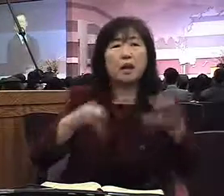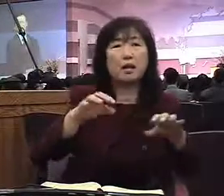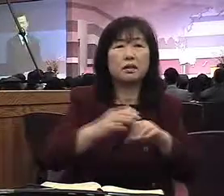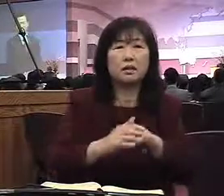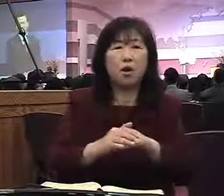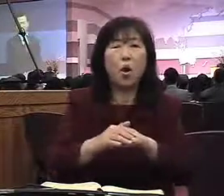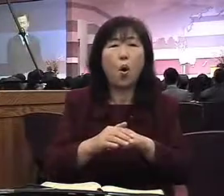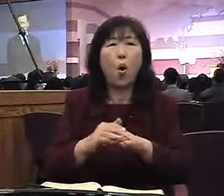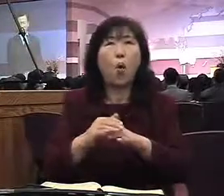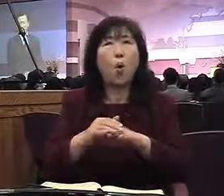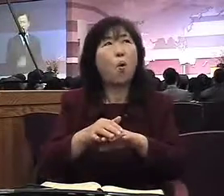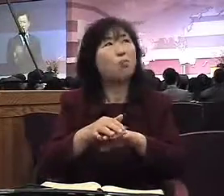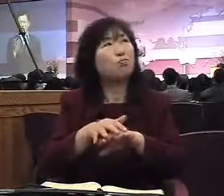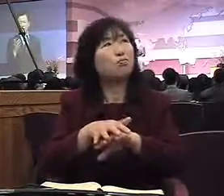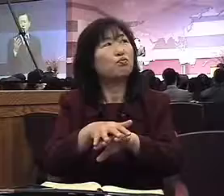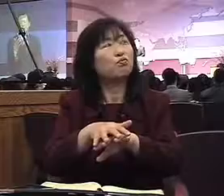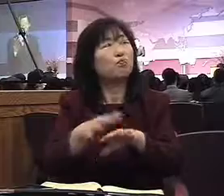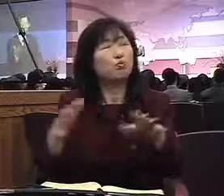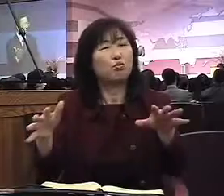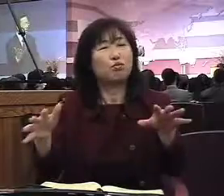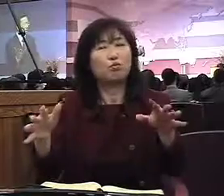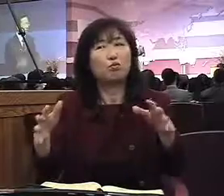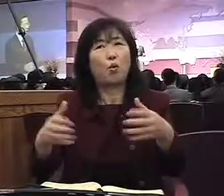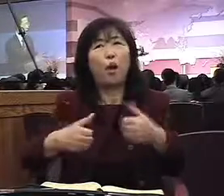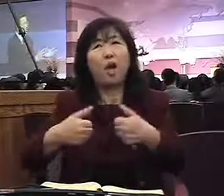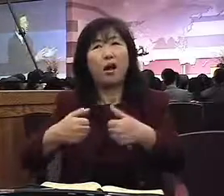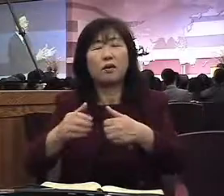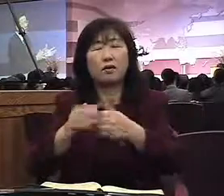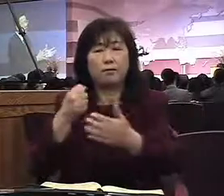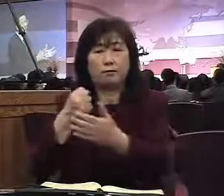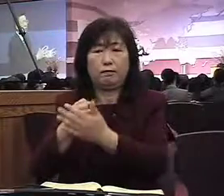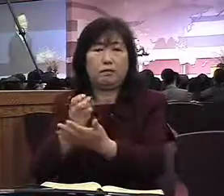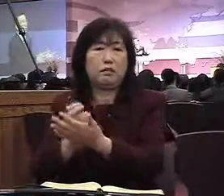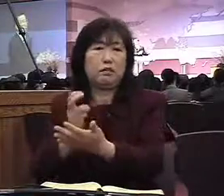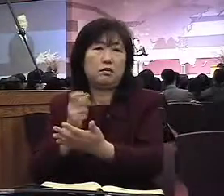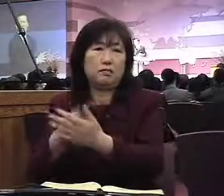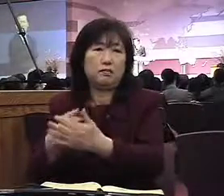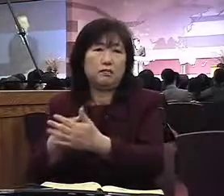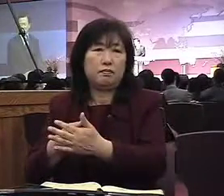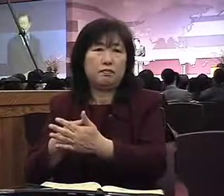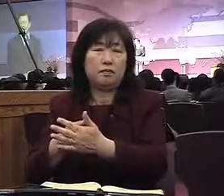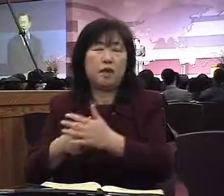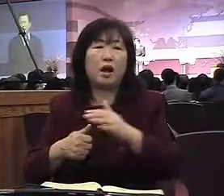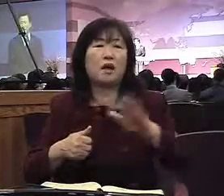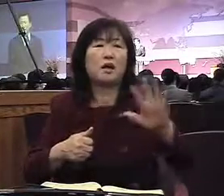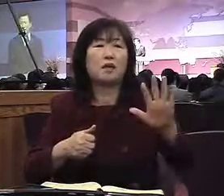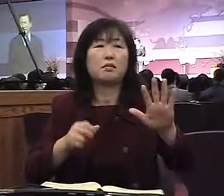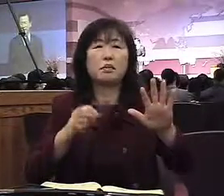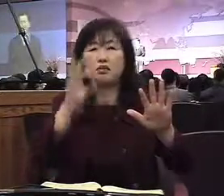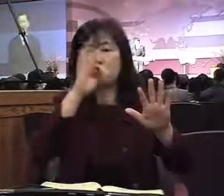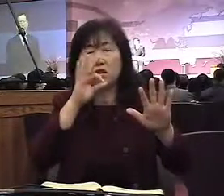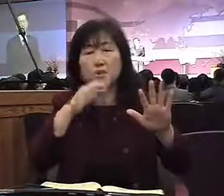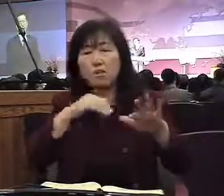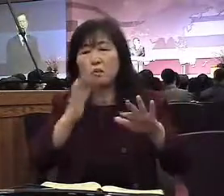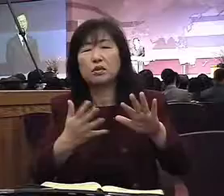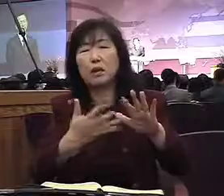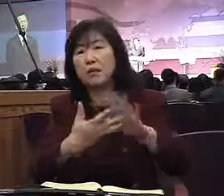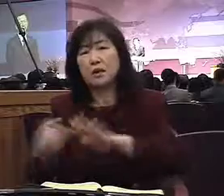법을 만들어버렸대요. 그러니 너무 억울하죠. 아니 그 뭐 밭이라 그래봐야 돼지 1마리 값도 안 되는데